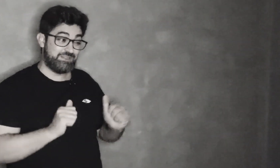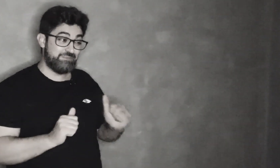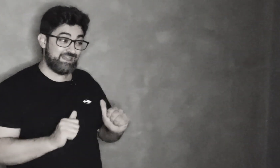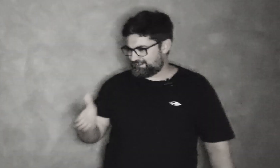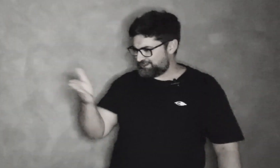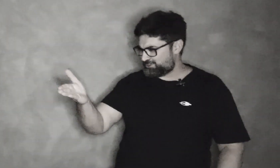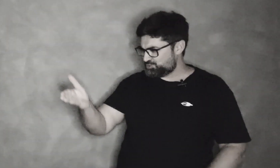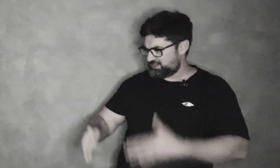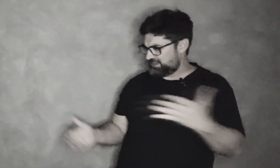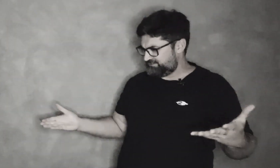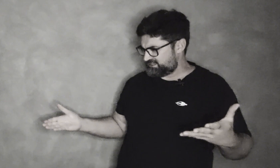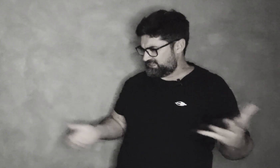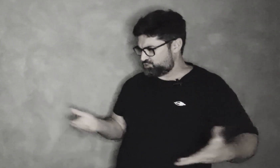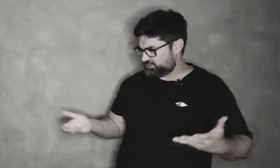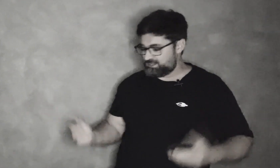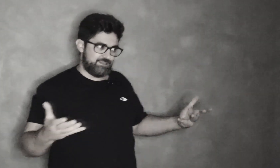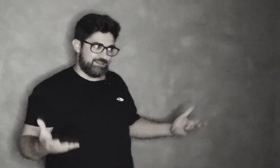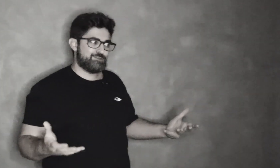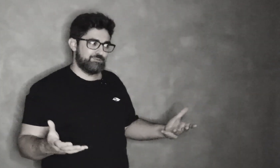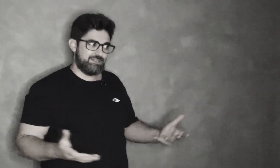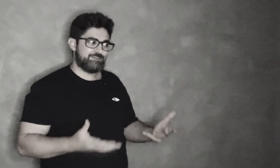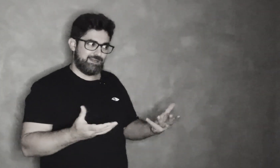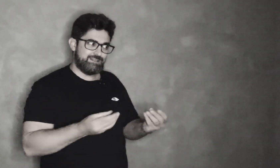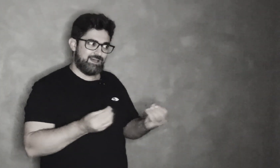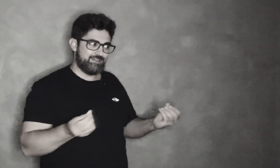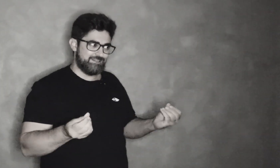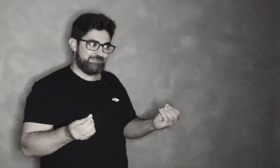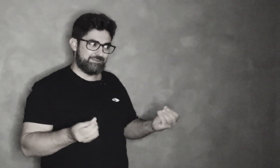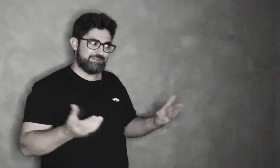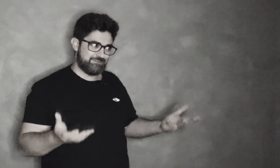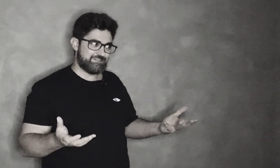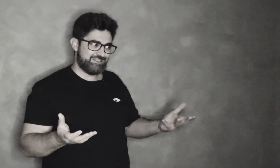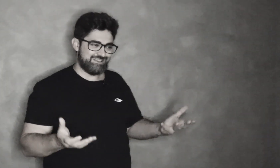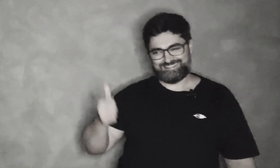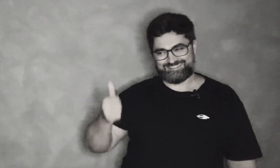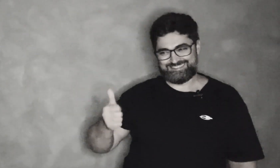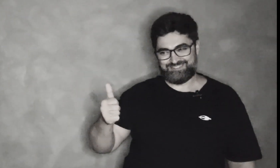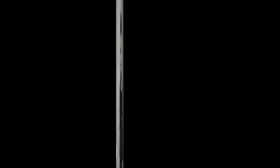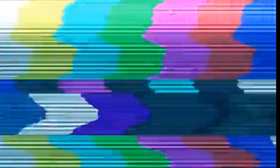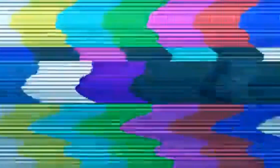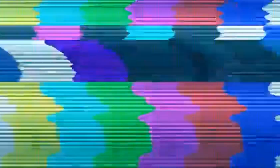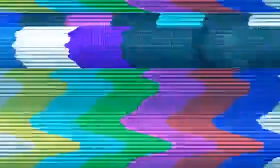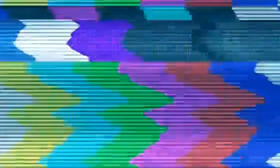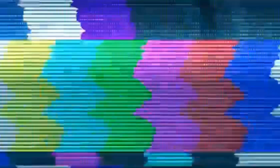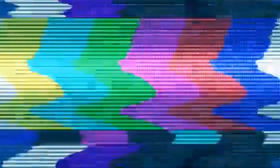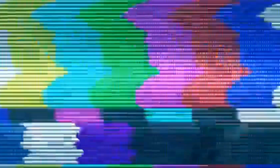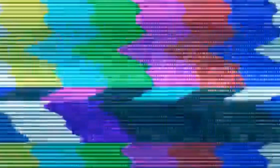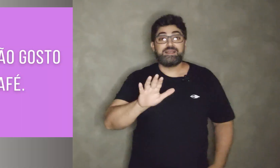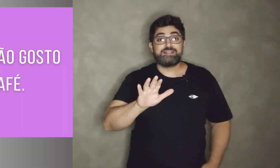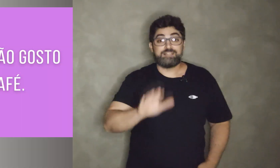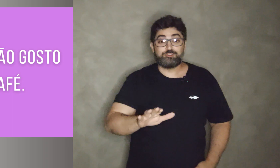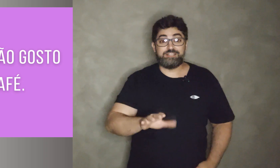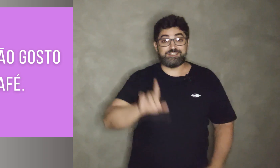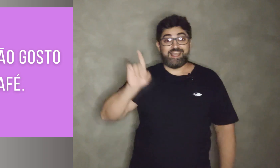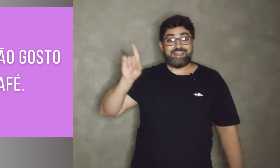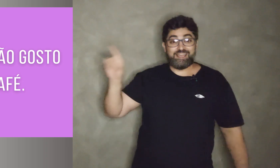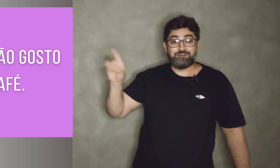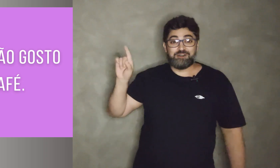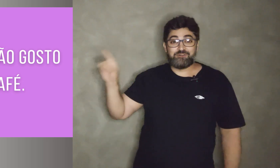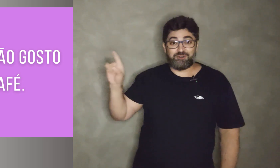demais. Café com açúcar ou café sem açúcar? Café sem açúcar de qualidade, né, meu amigo? Com certeza. Ah, isso sim. Então, gente, eu não